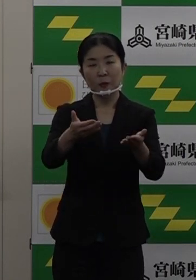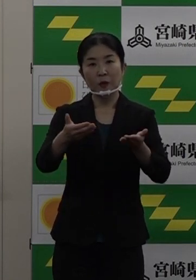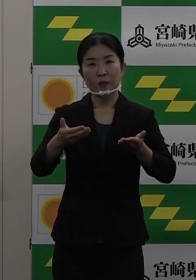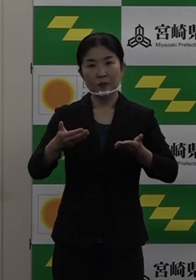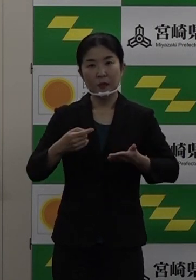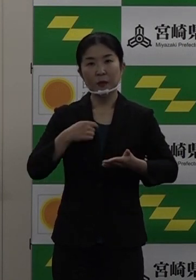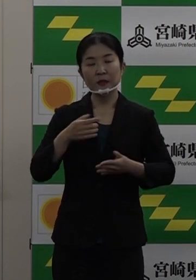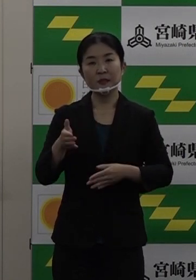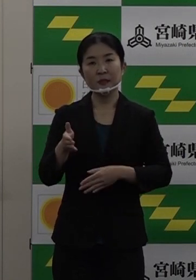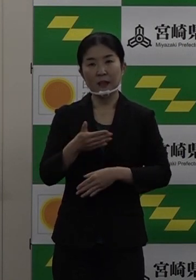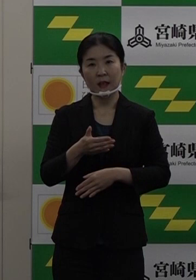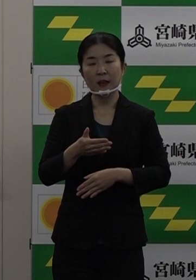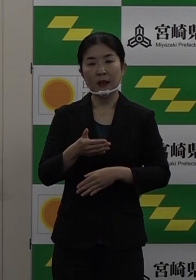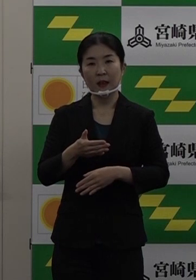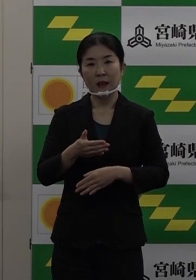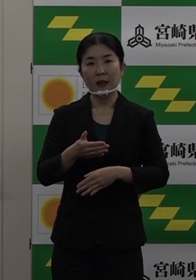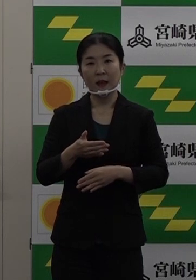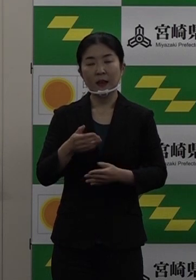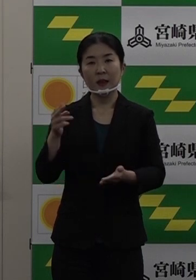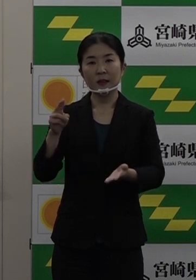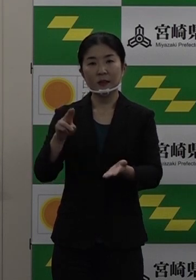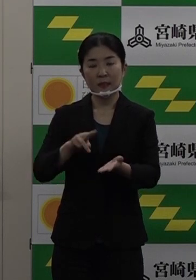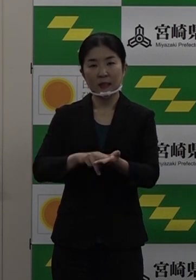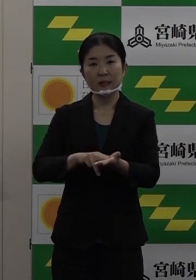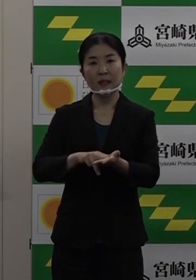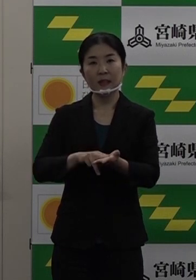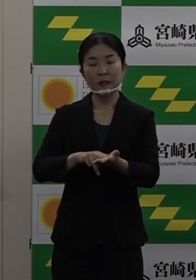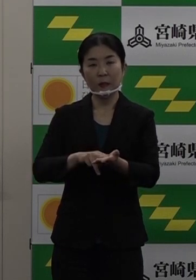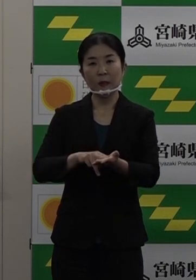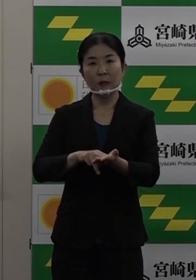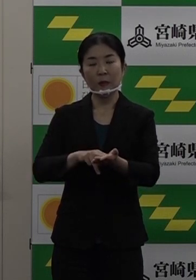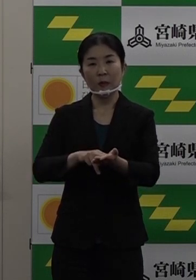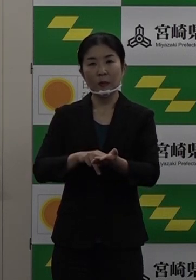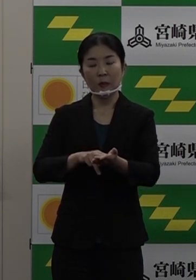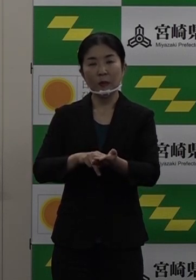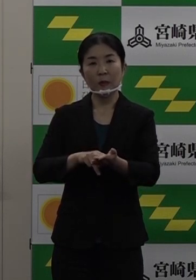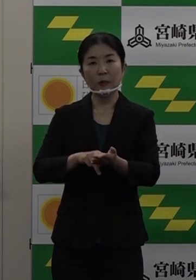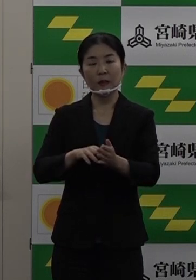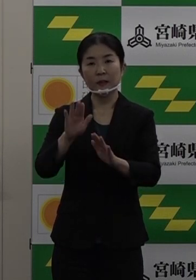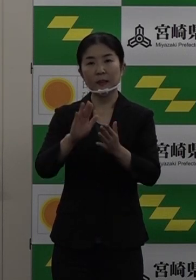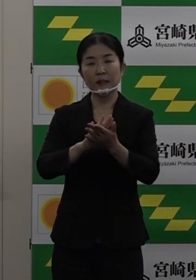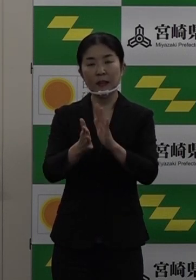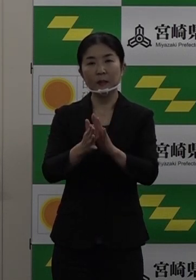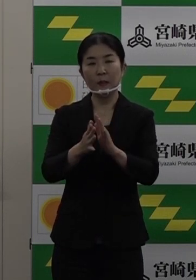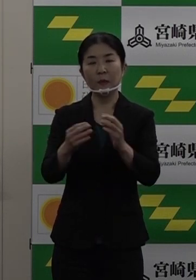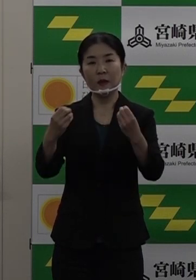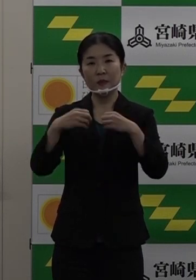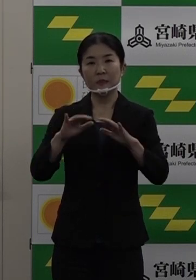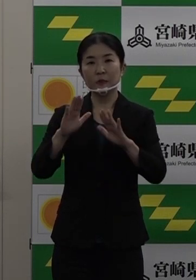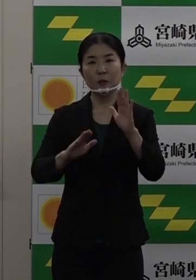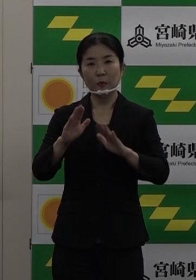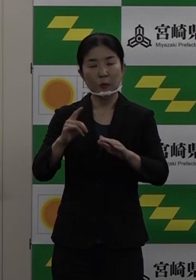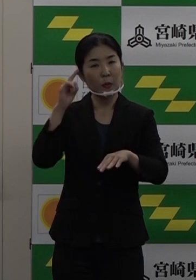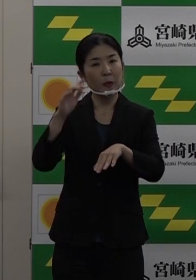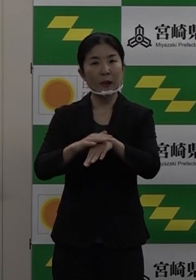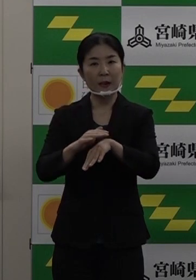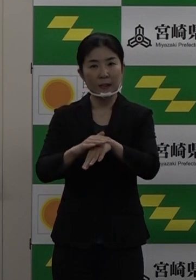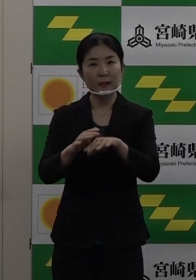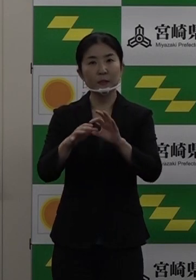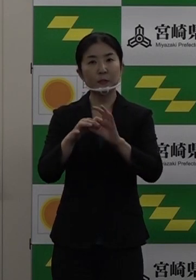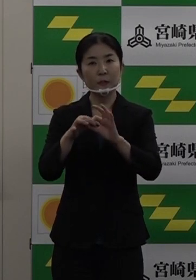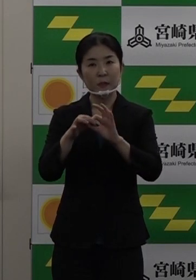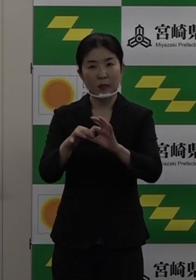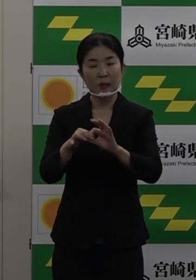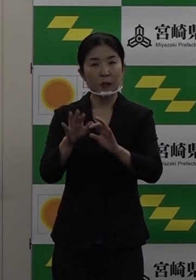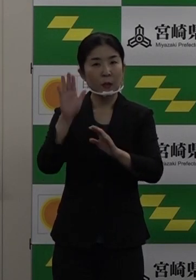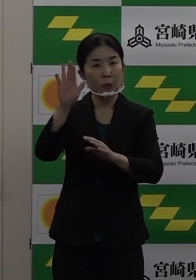、私の方からはこのような決定に至った県内外の感染状況、その判断、考え方について、また